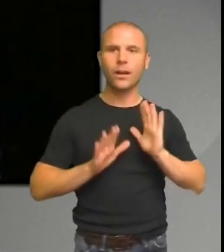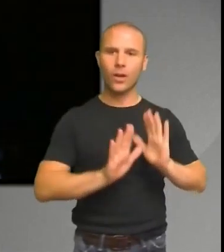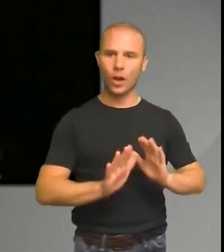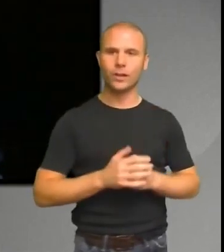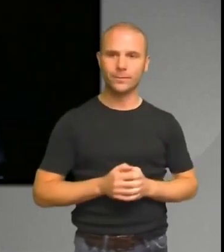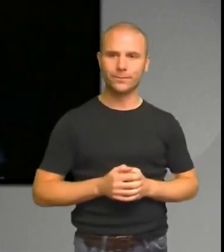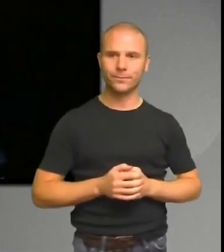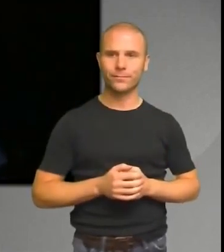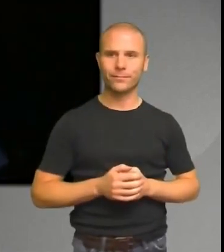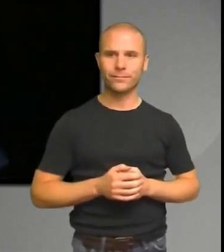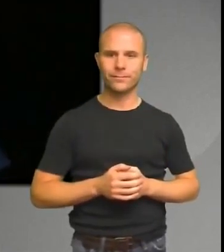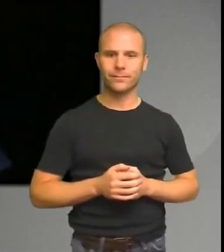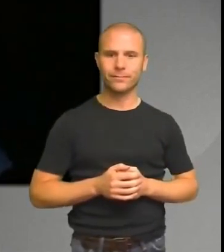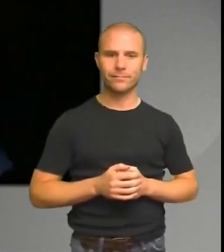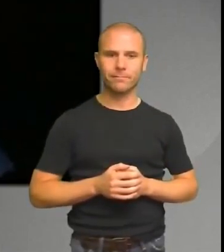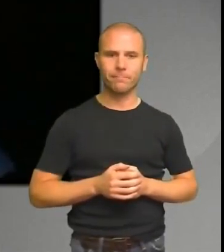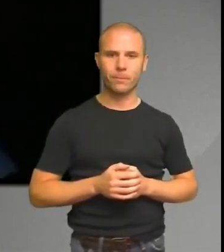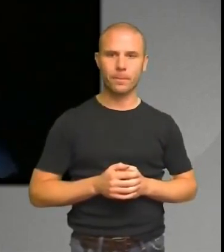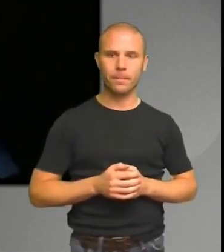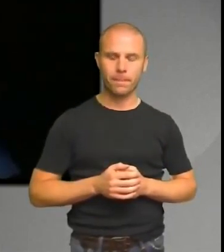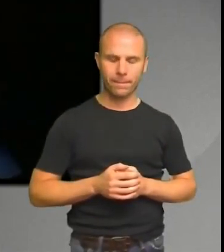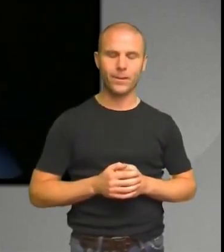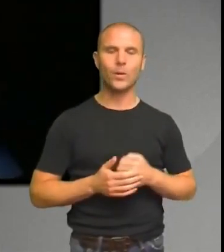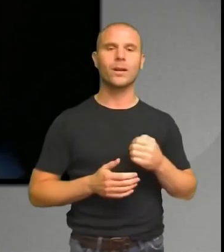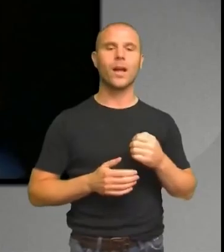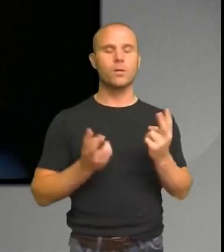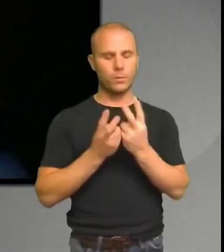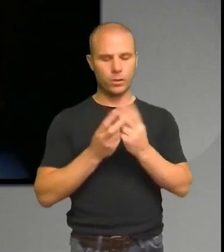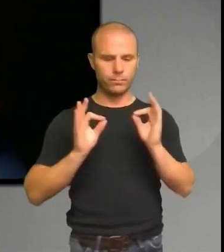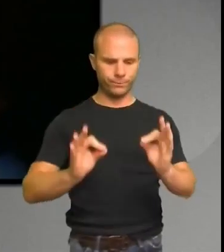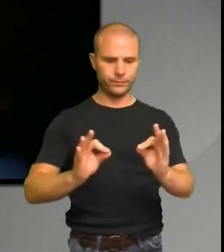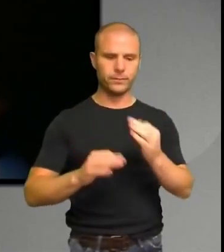Sen så bestämde vi oss, och här blev det då att, nu ska vi bara ha det så här.